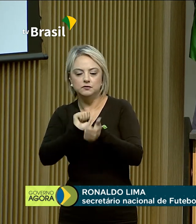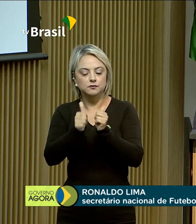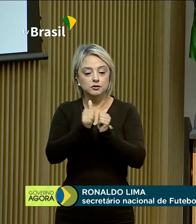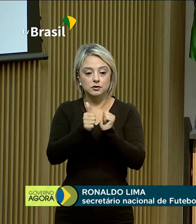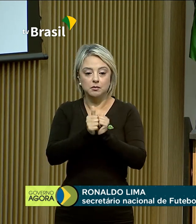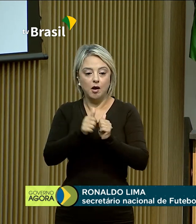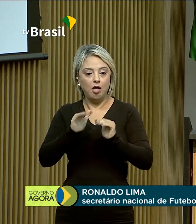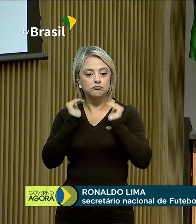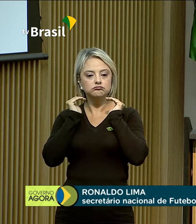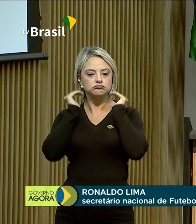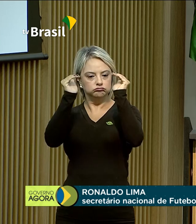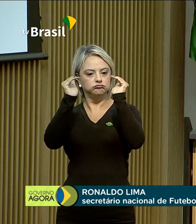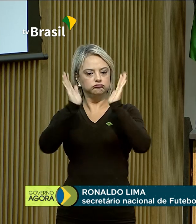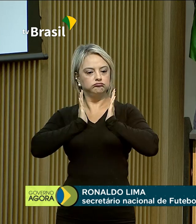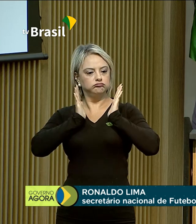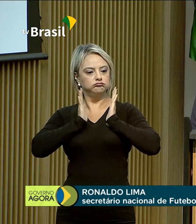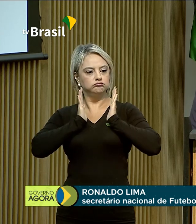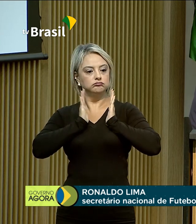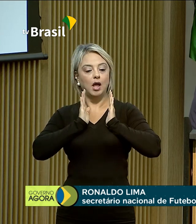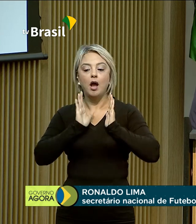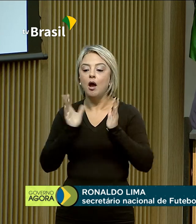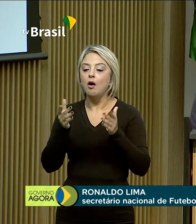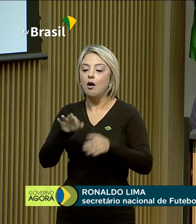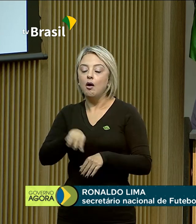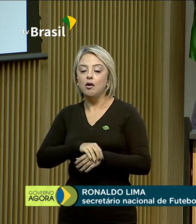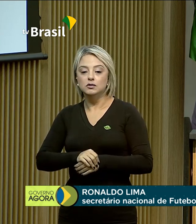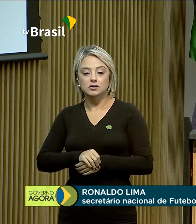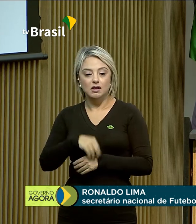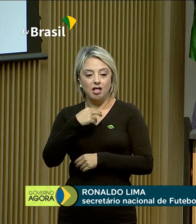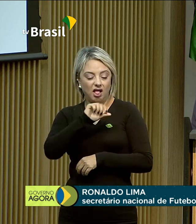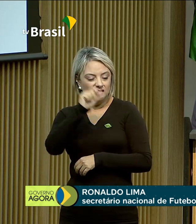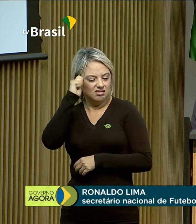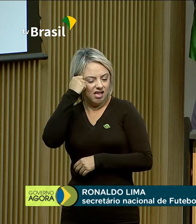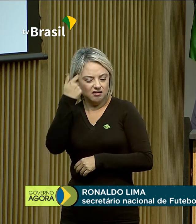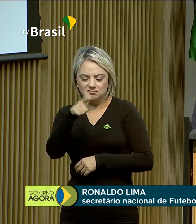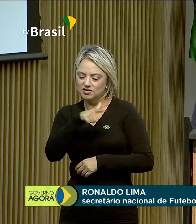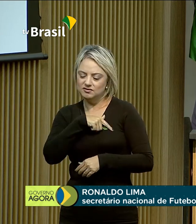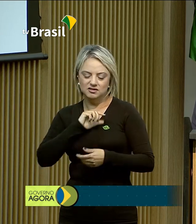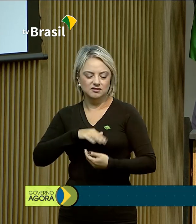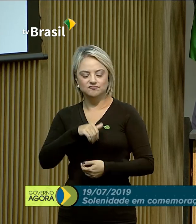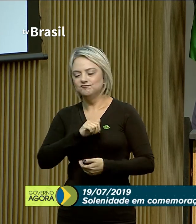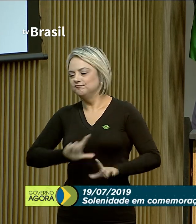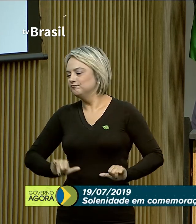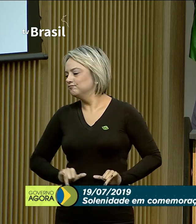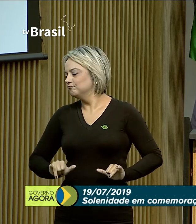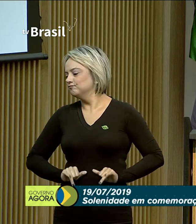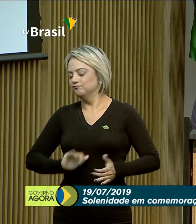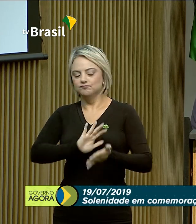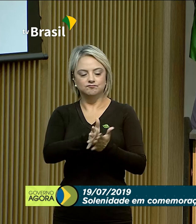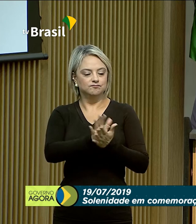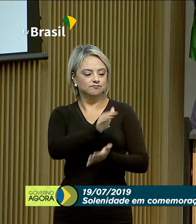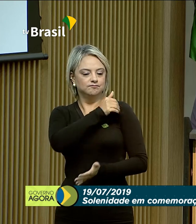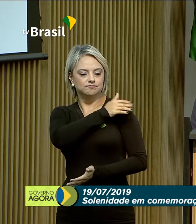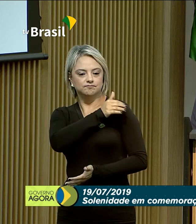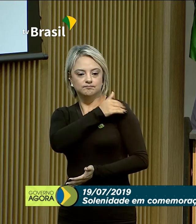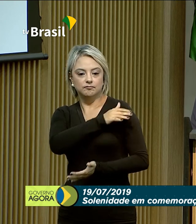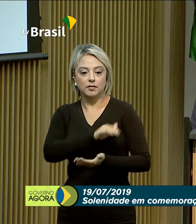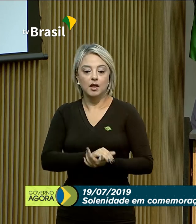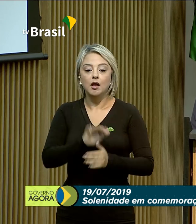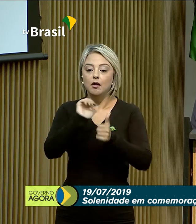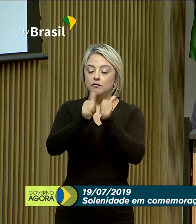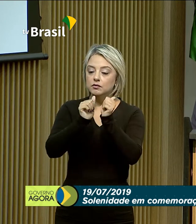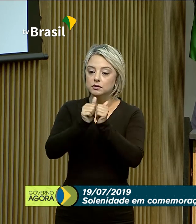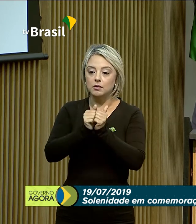um esporte de elite no Brasil, onde os integrantes negros eram raros e sofriam preconceitos. Apesar disso, o